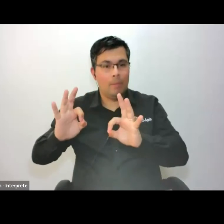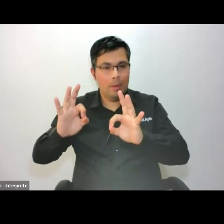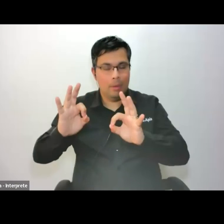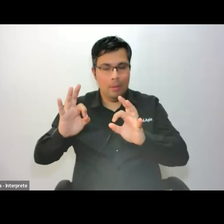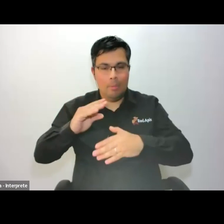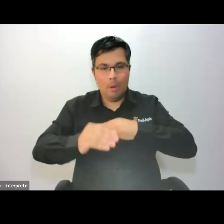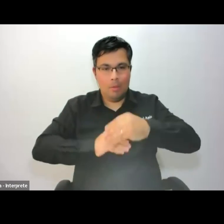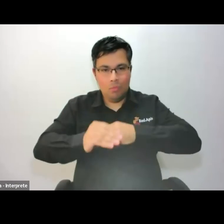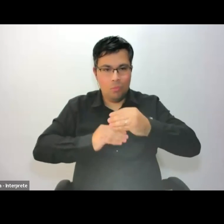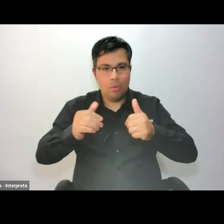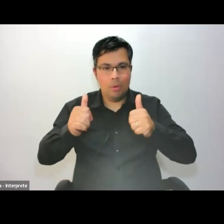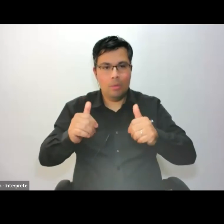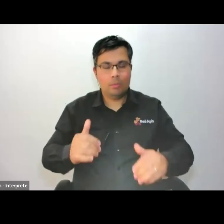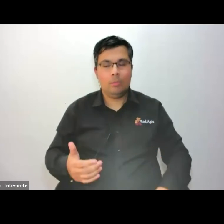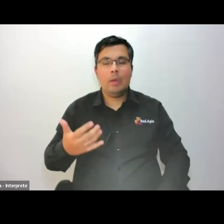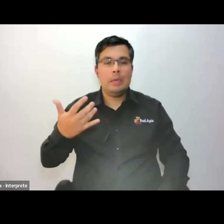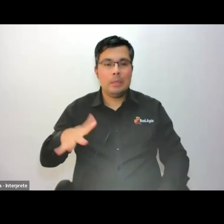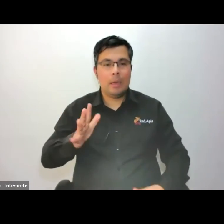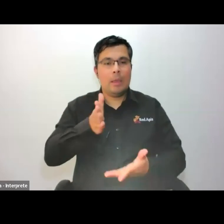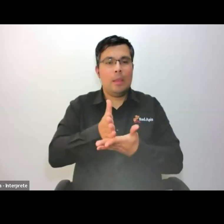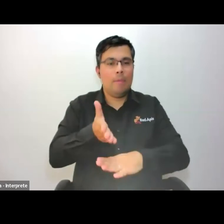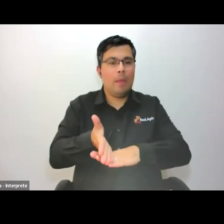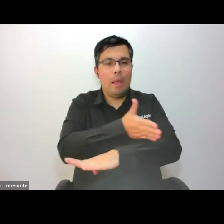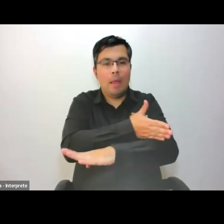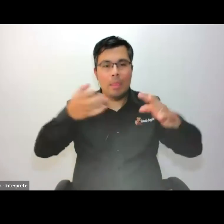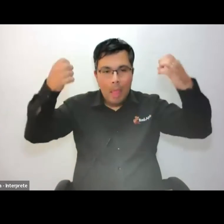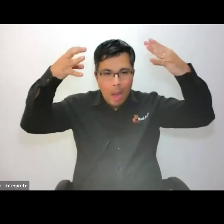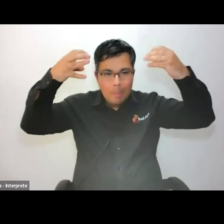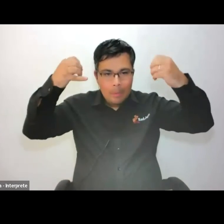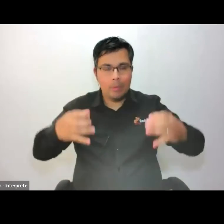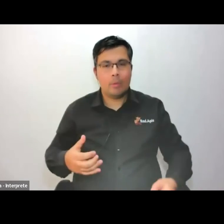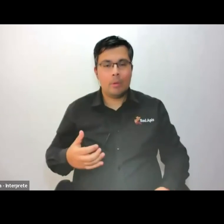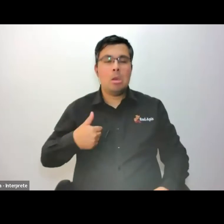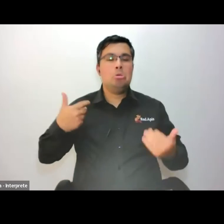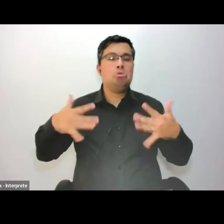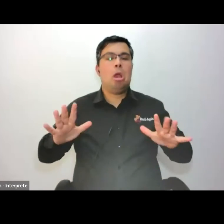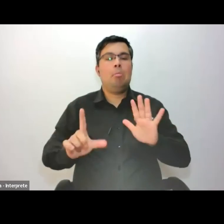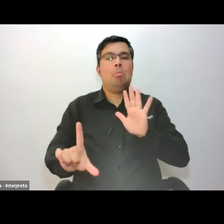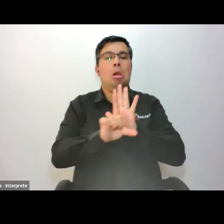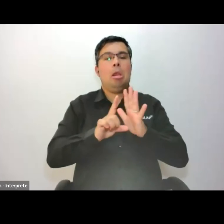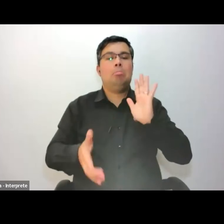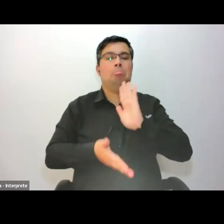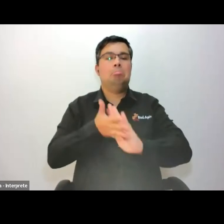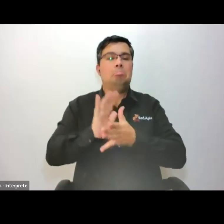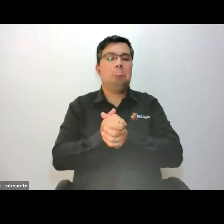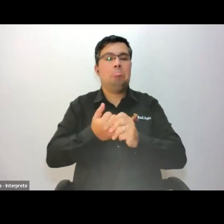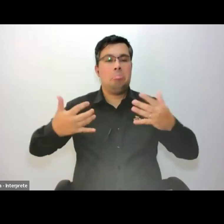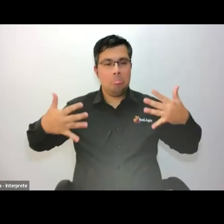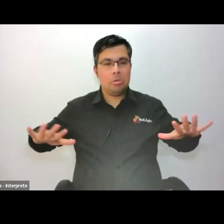la ley está todo listo y está todo dispuesto para partir de cero, ¿verdad? Con todos los